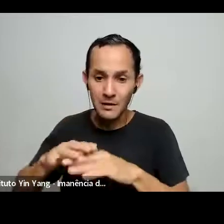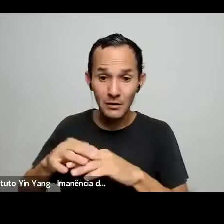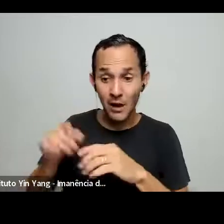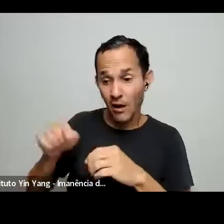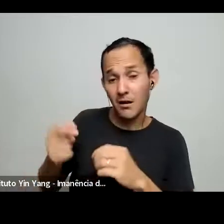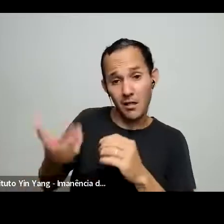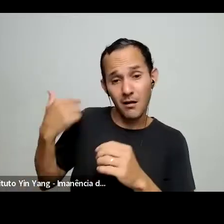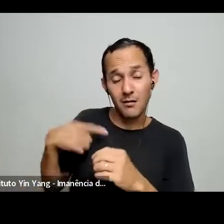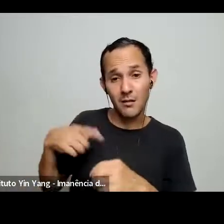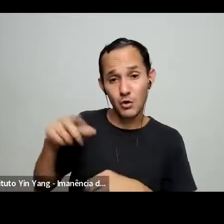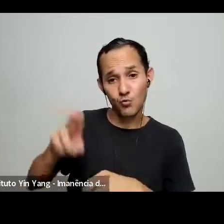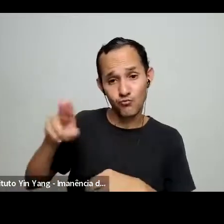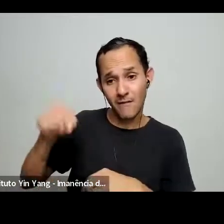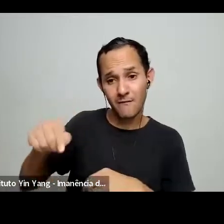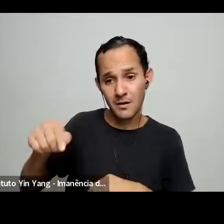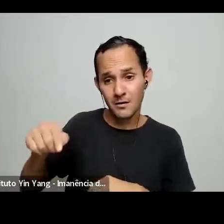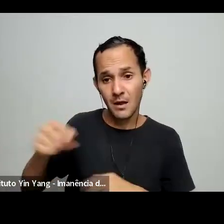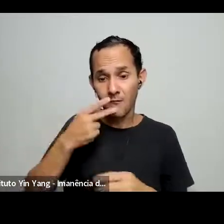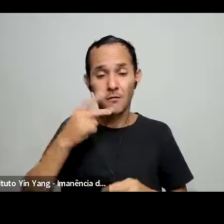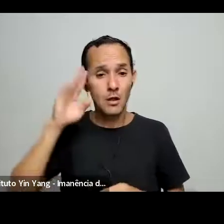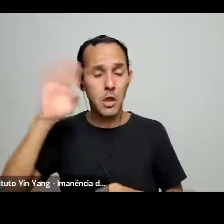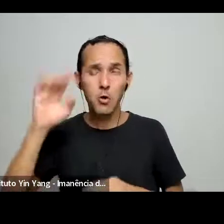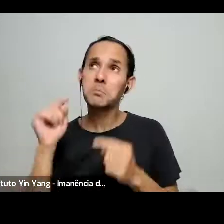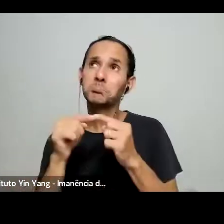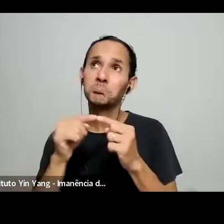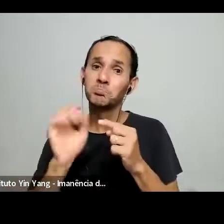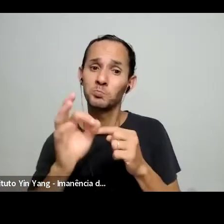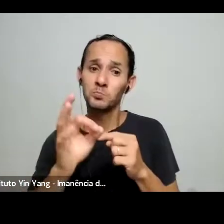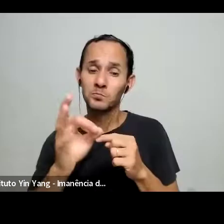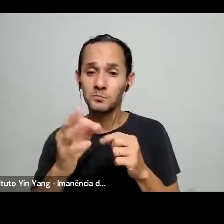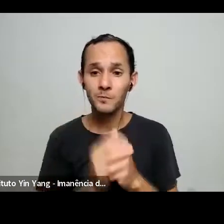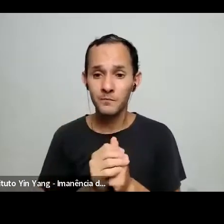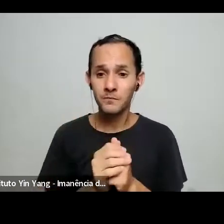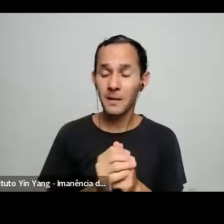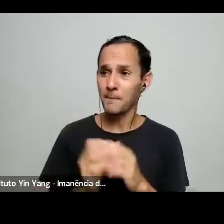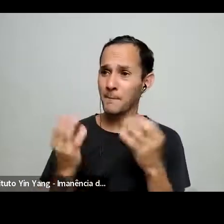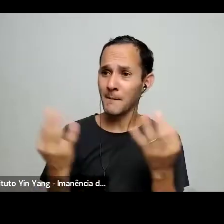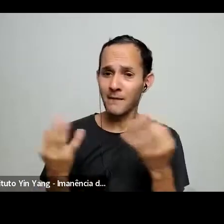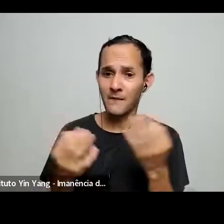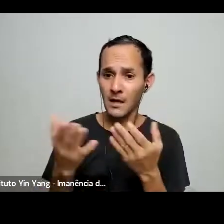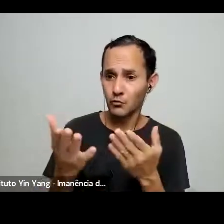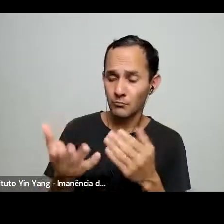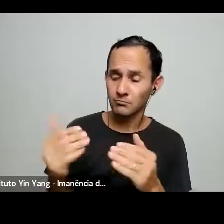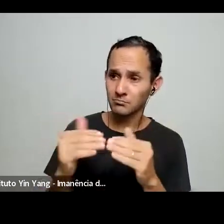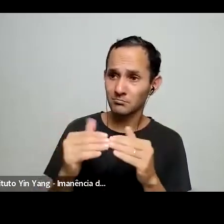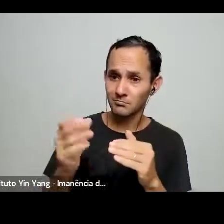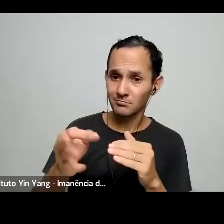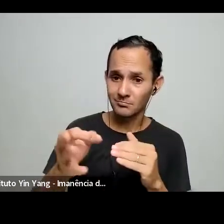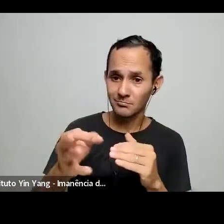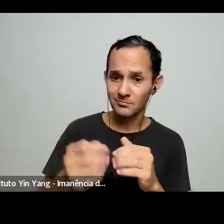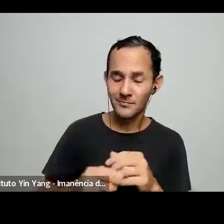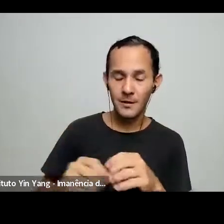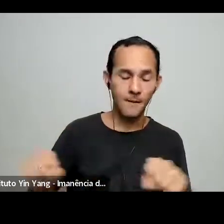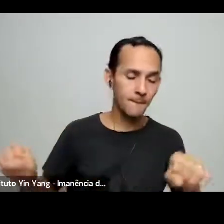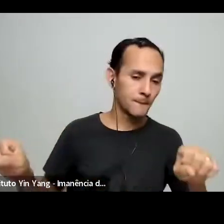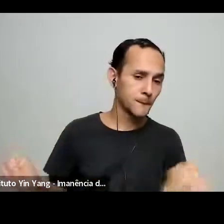disponível ali, que essa teoria fazia sentido. E era perfeitamente, fazia sentido naquela época, né? E isso foi quebrado